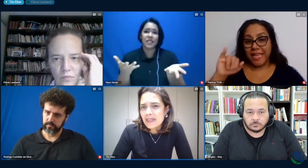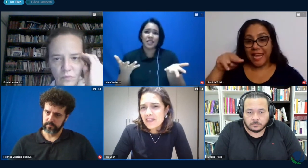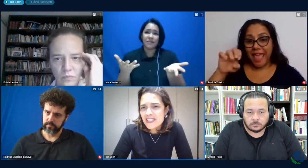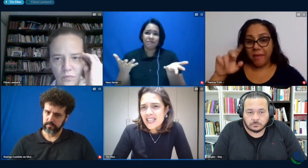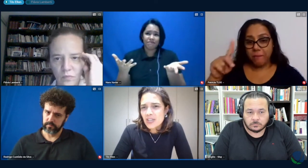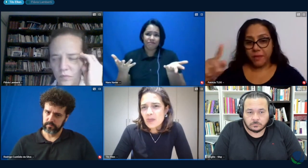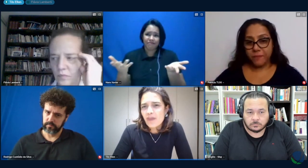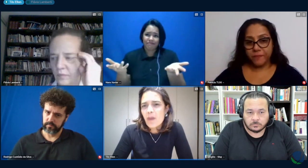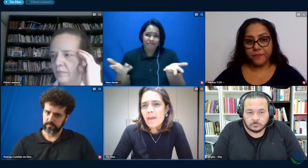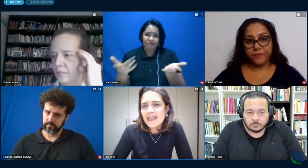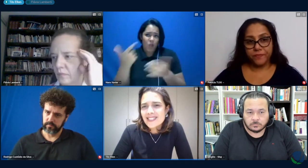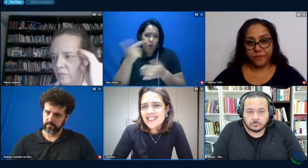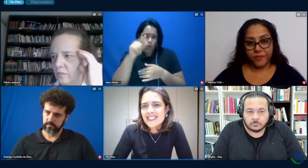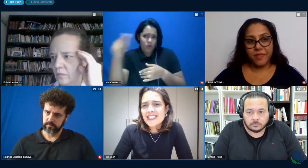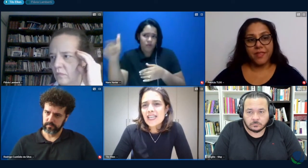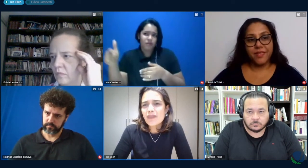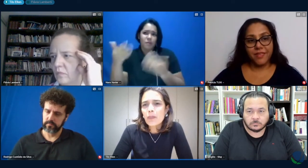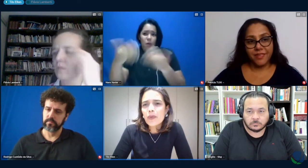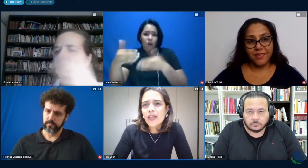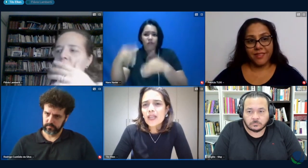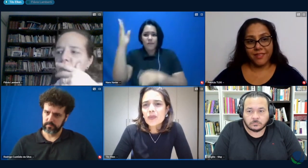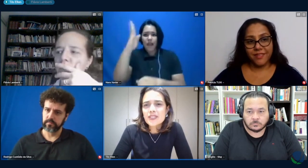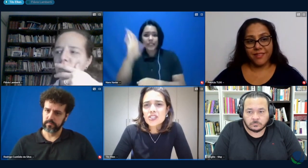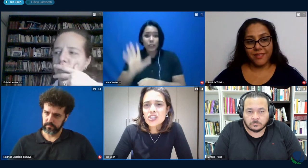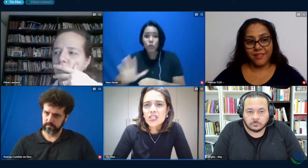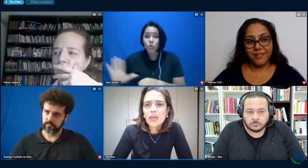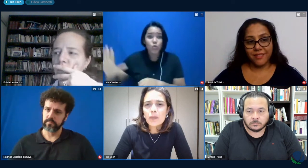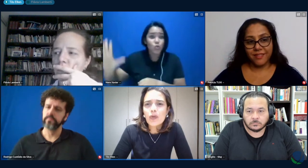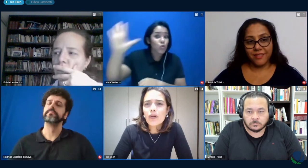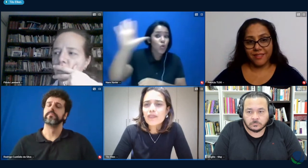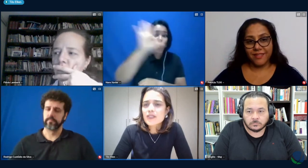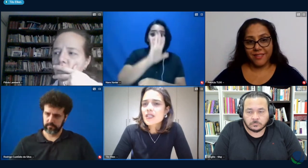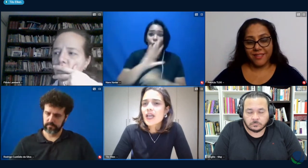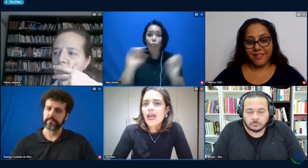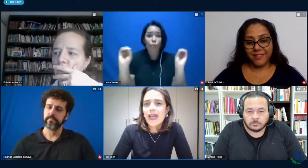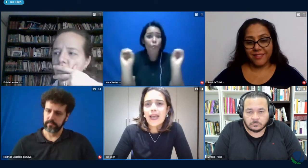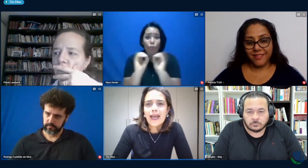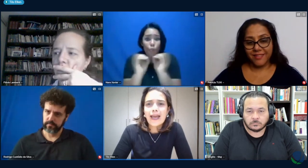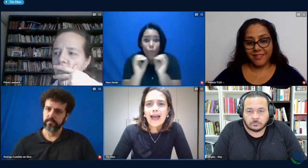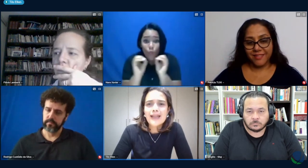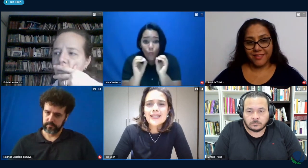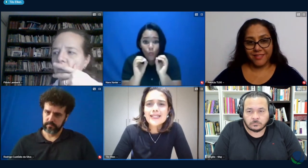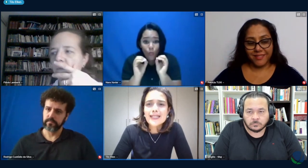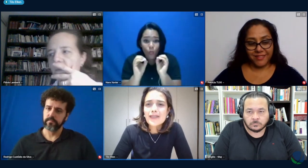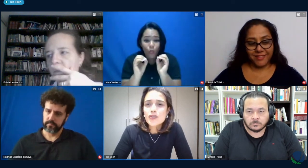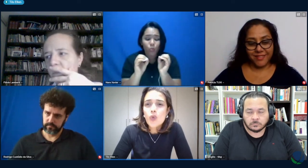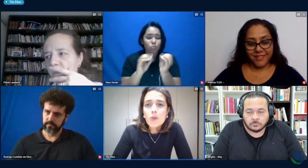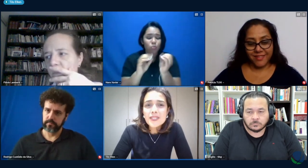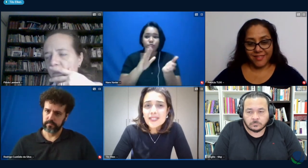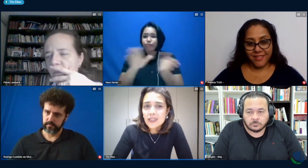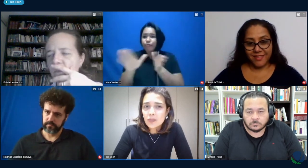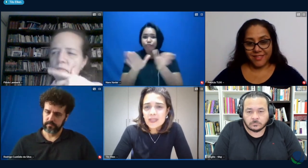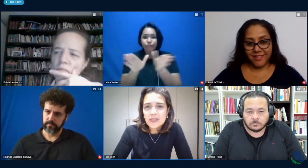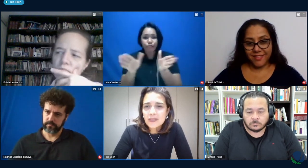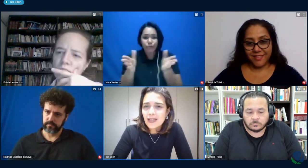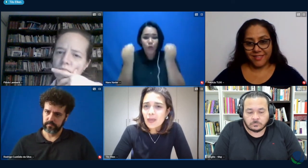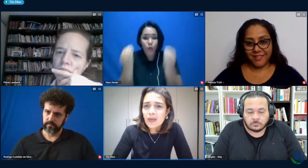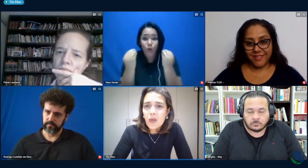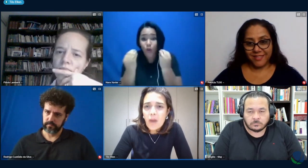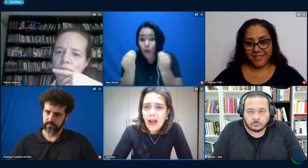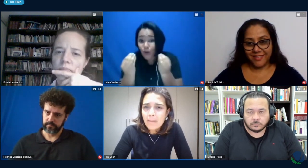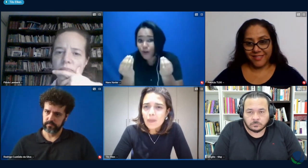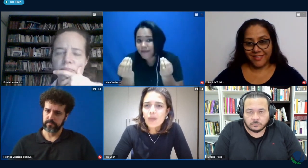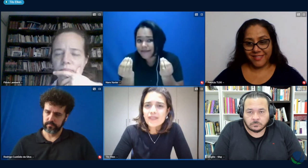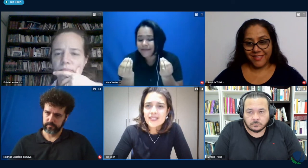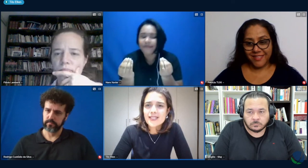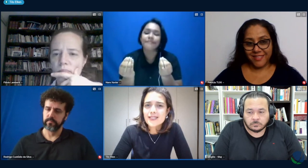me manifestar de uma forma mais incisiva, porque não existia provas acessíveis. Como assim, no Brasil inteiro não